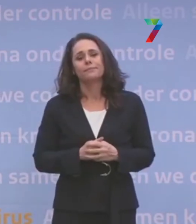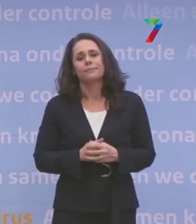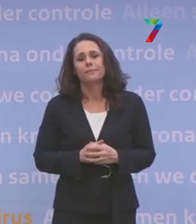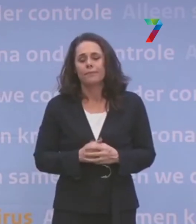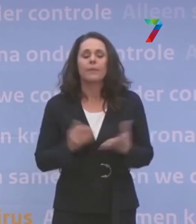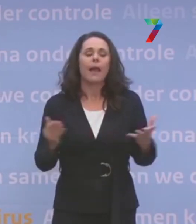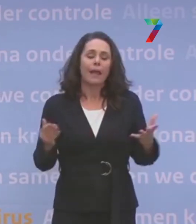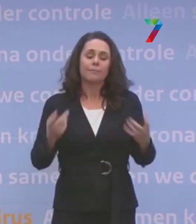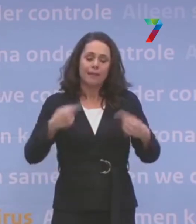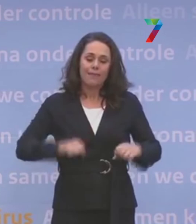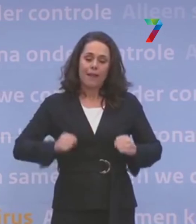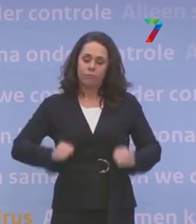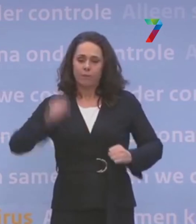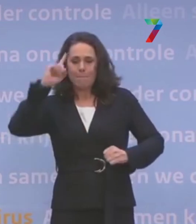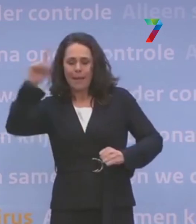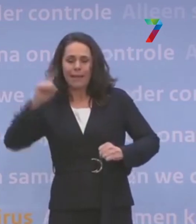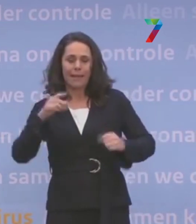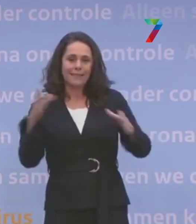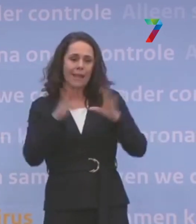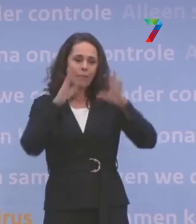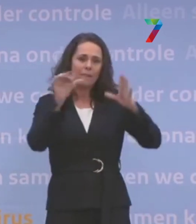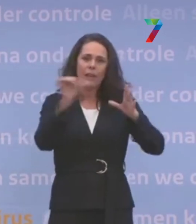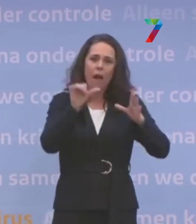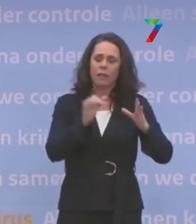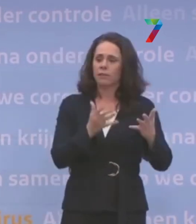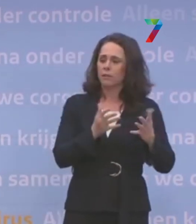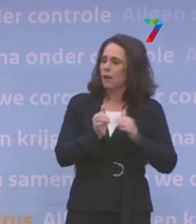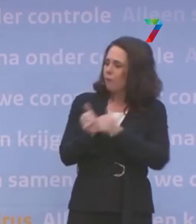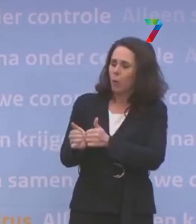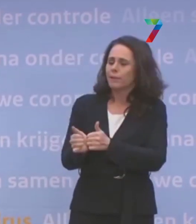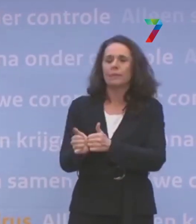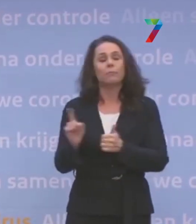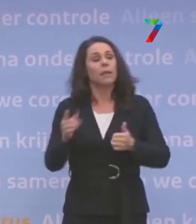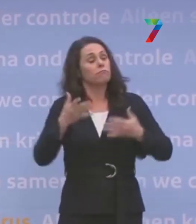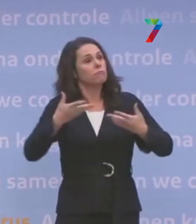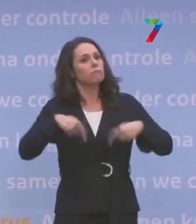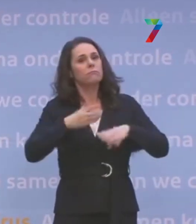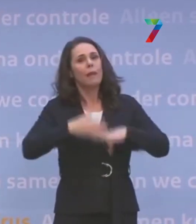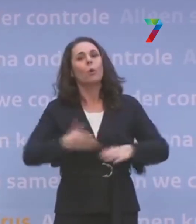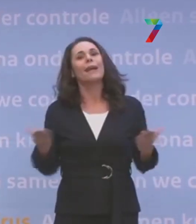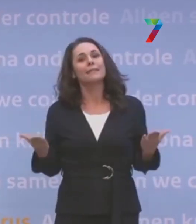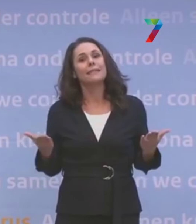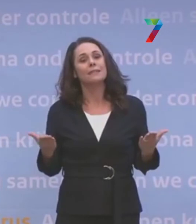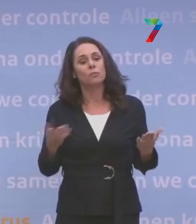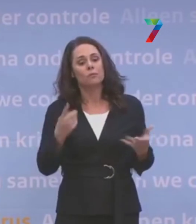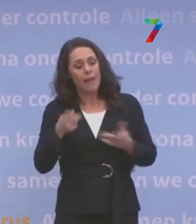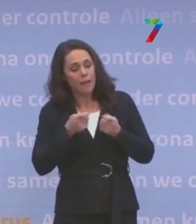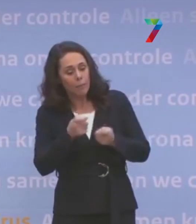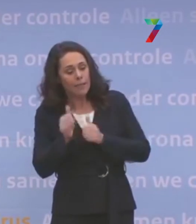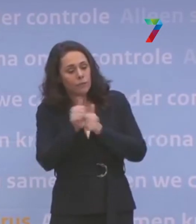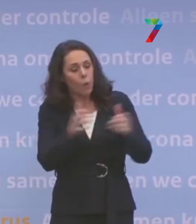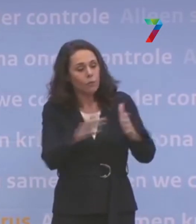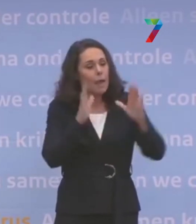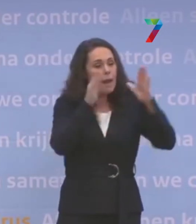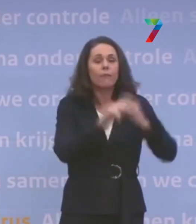goede standpunt hadden, maar de samenleving volgde dat niet. Dat kan in zo'n crisis. Dat vind ik ook democratie. Dat je dan als kabinet zegt, oké, dan gaan we daarin mee. Maar ik Ik